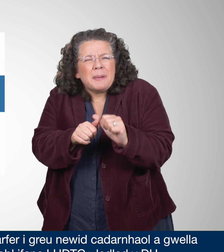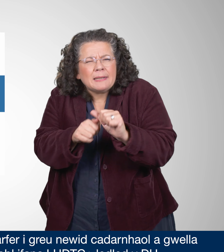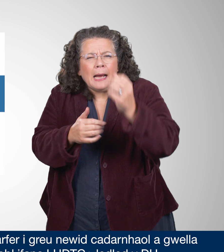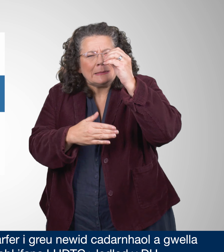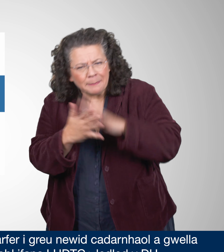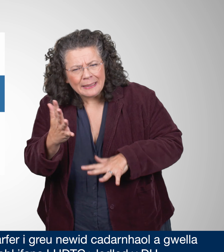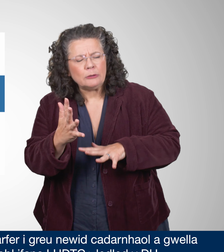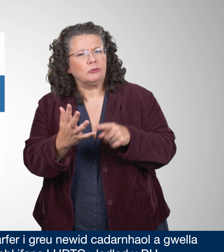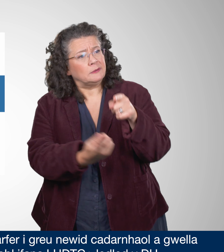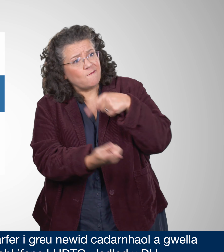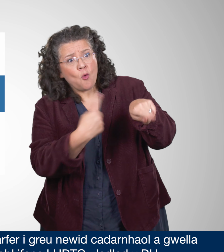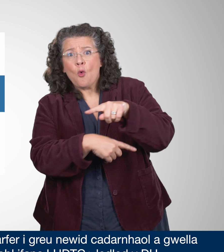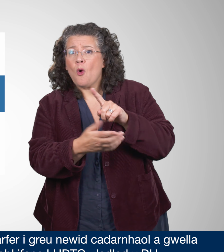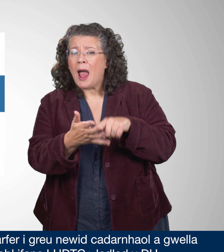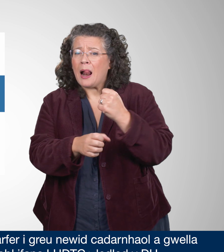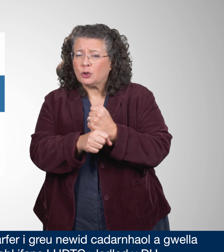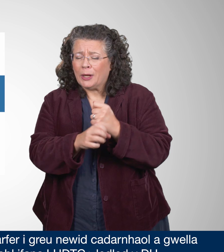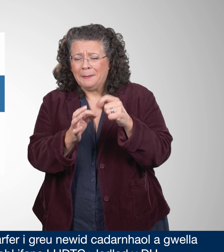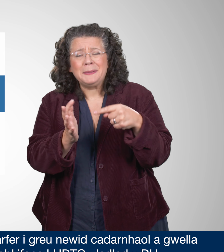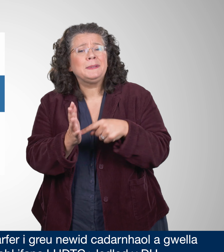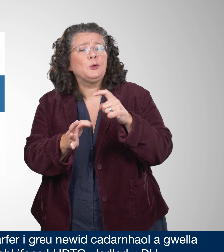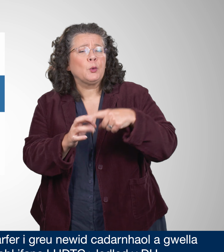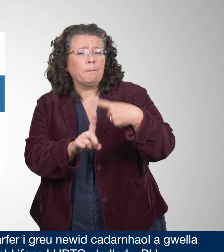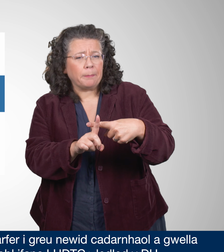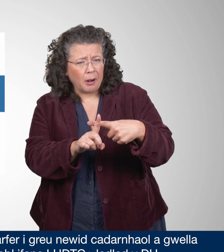LHDTC+ ledled y Deyrnas Unedig.